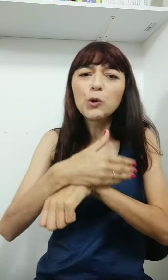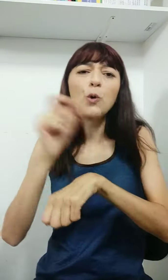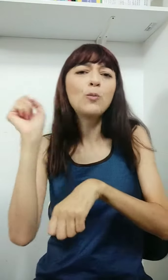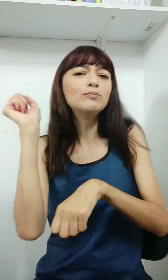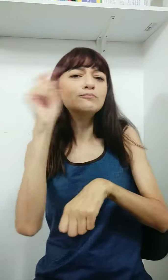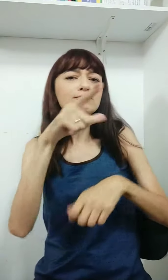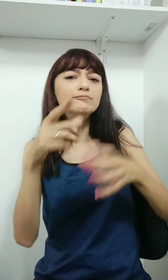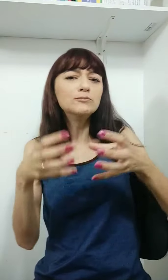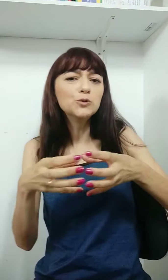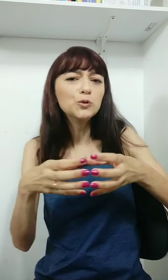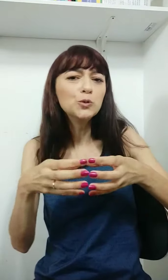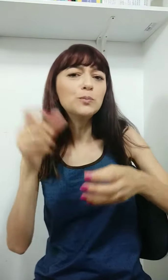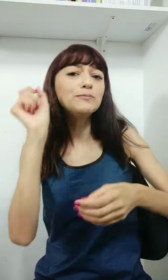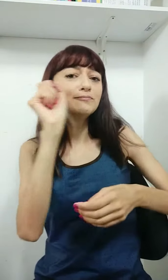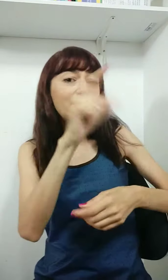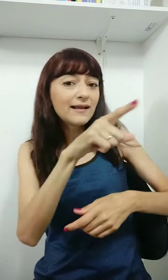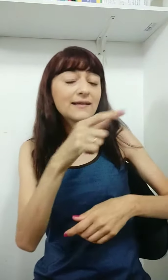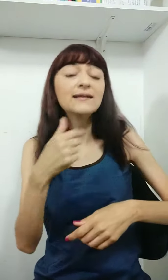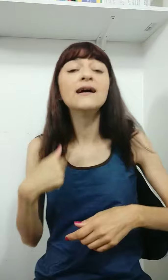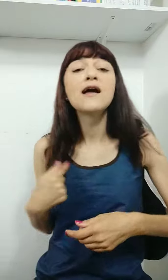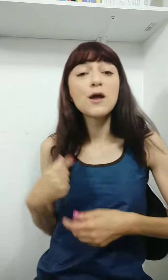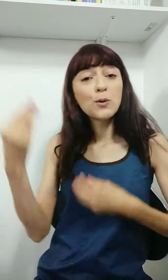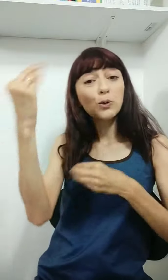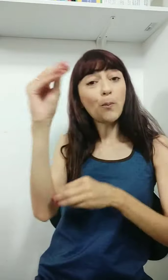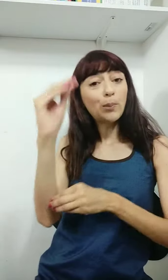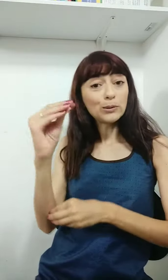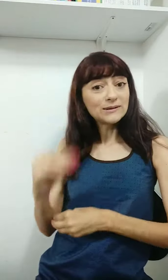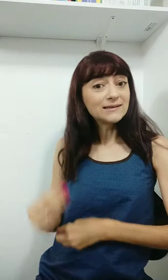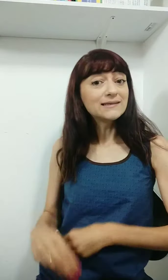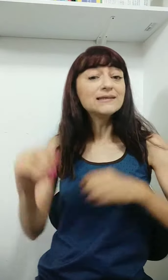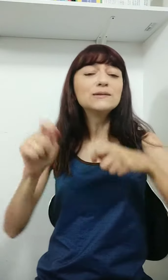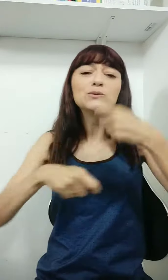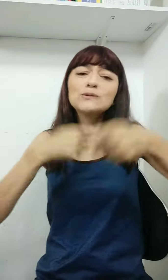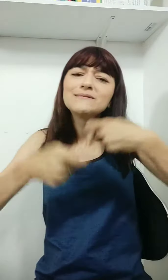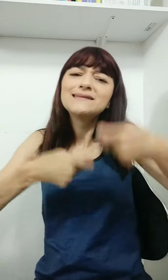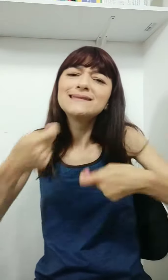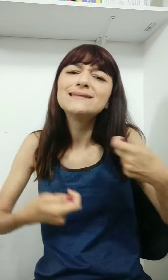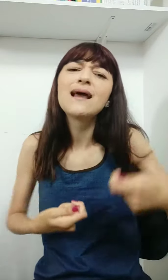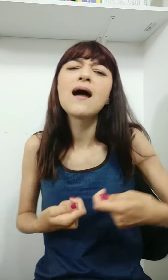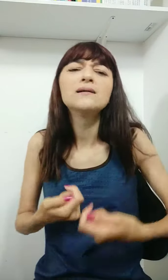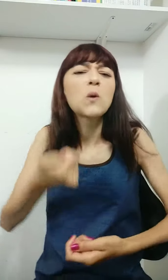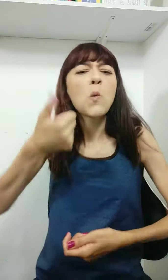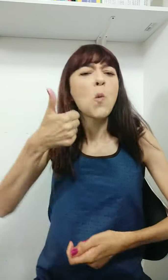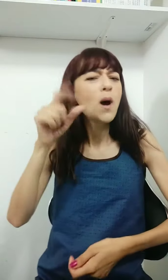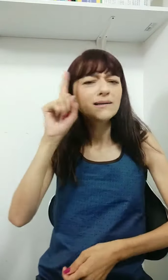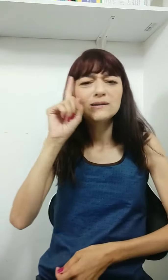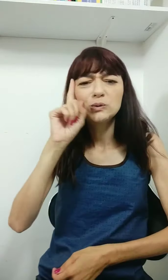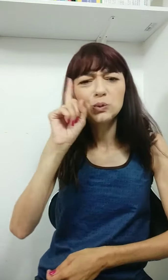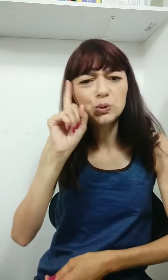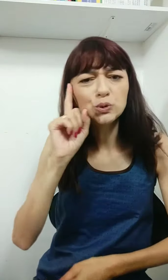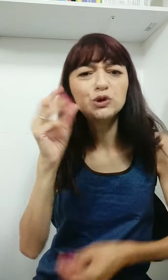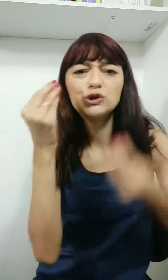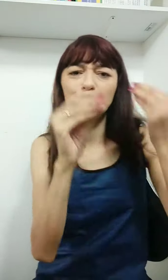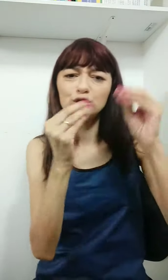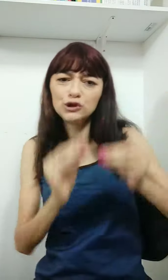E as pessoas que estão chegando, né, que não chegaram ainda, a gente já acabou de avisar as nossas listas de transmissão,